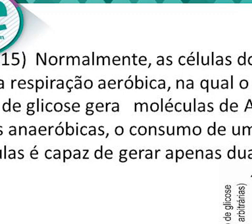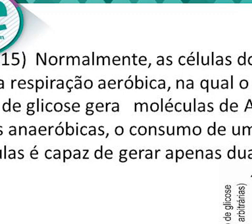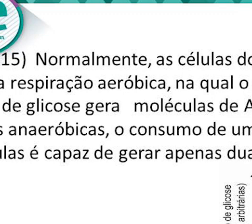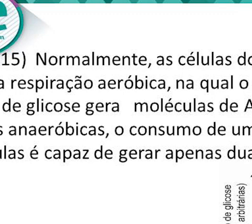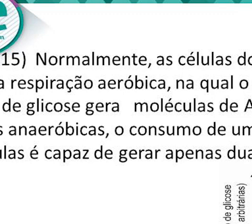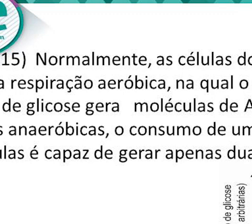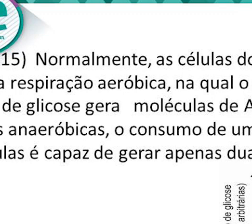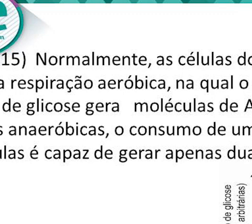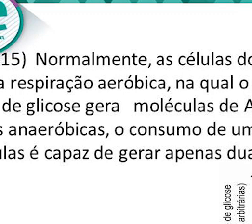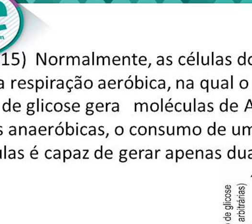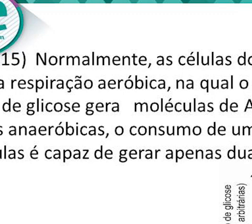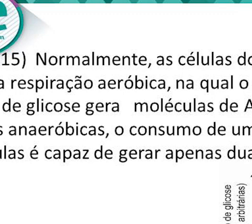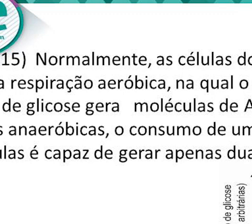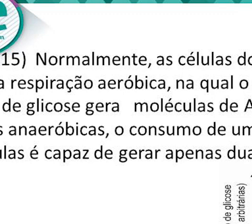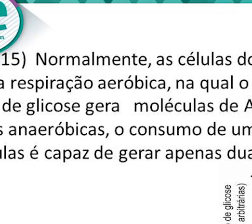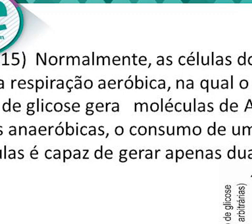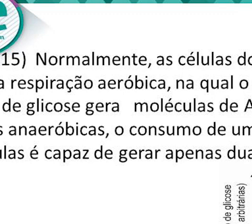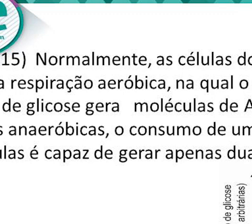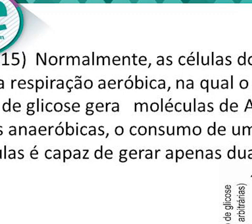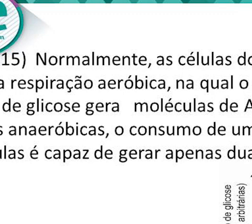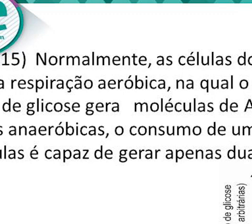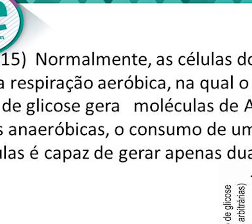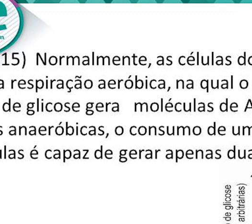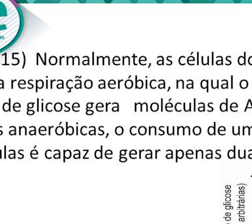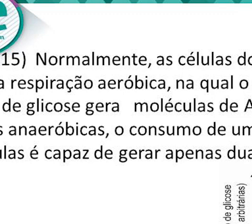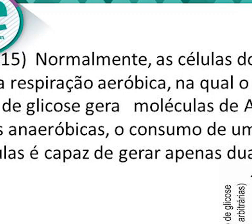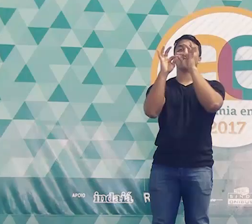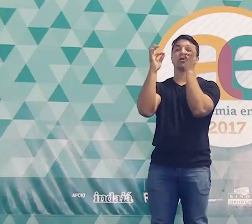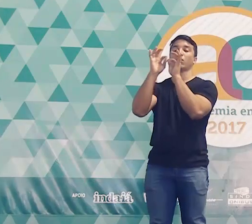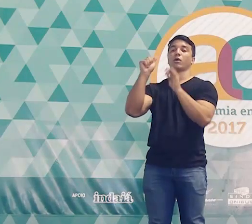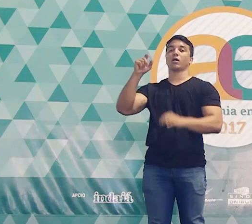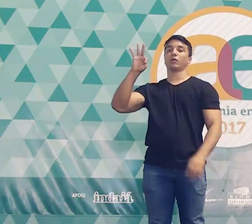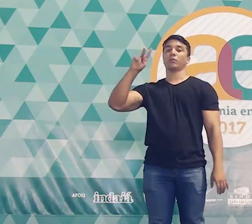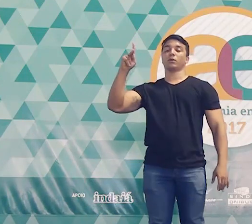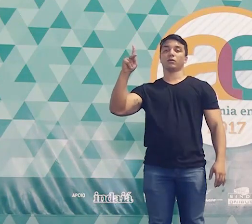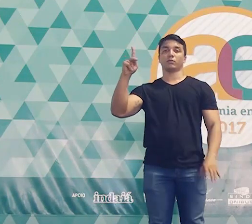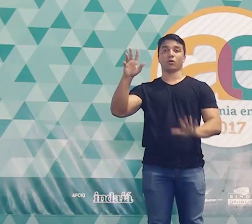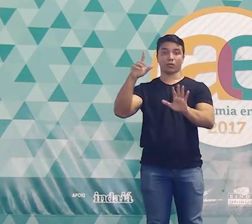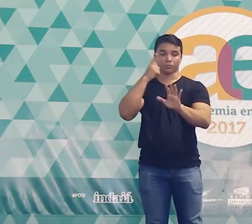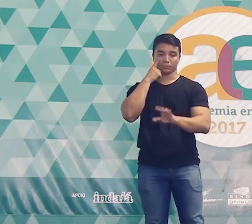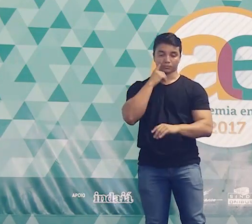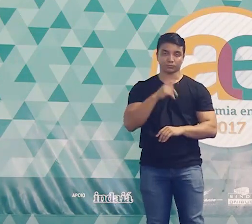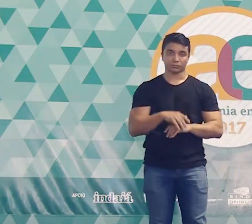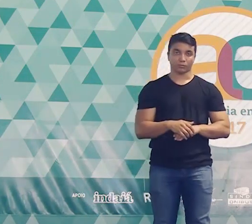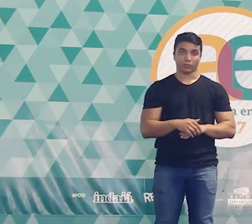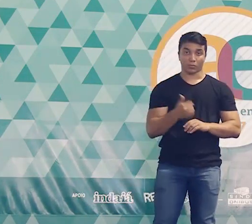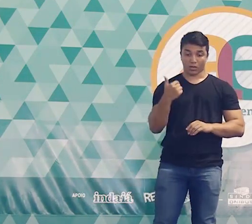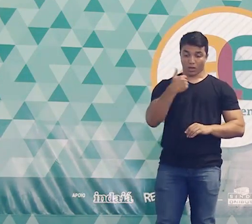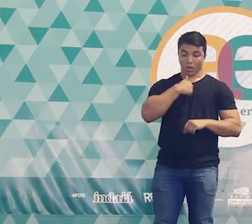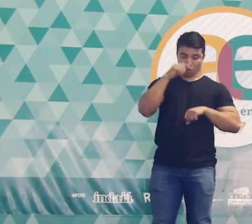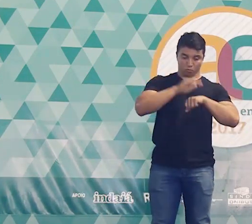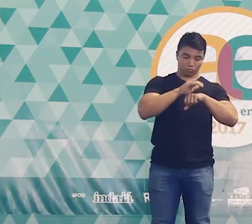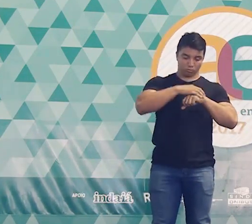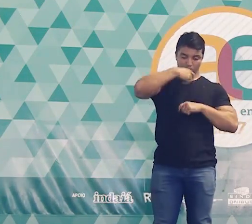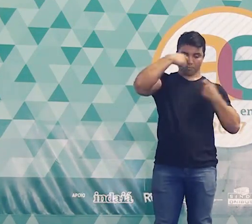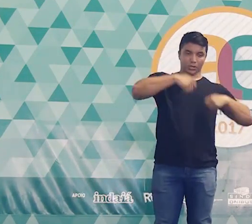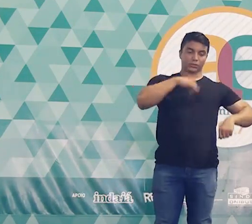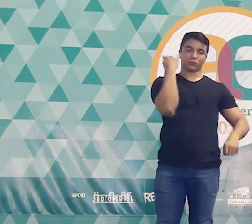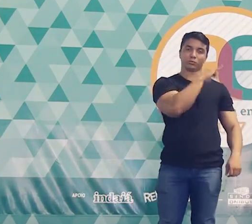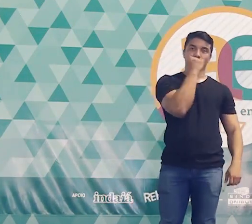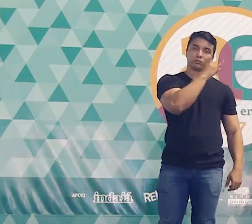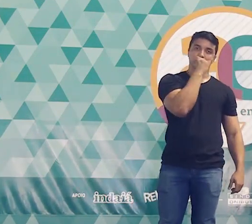uma molécula de glicose pelas células é capaz de gerar apenas 2 moléculas de ATP. Gente, preste atenção. Eu preciso de